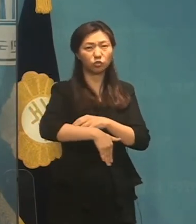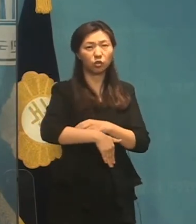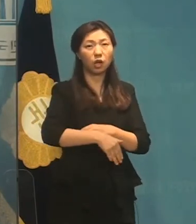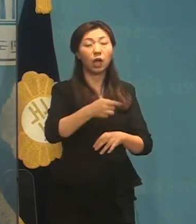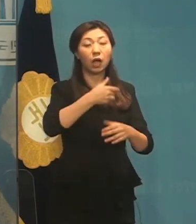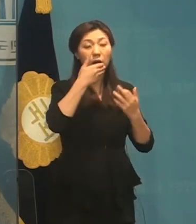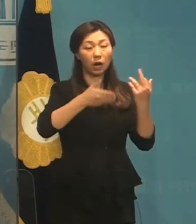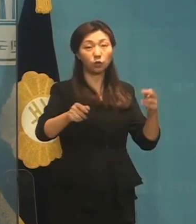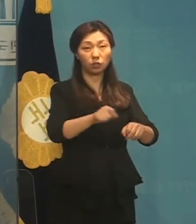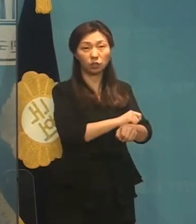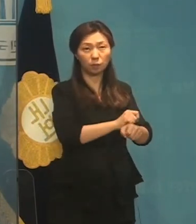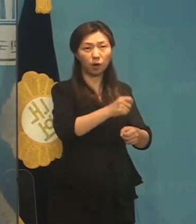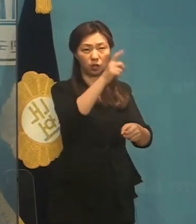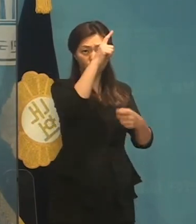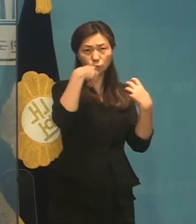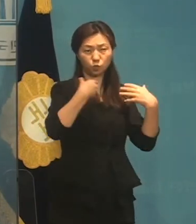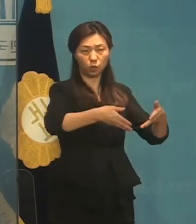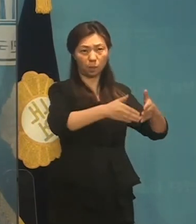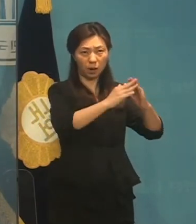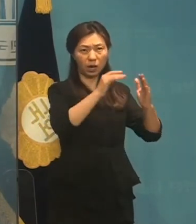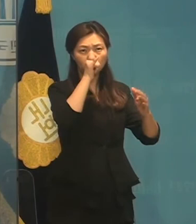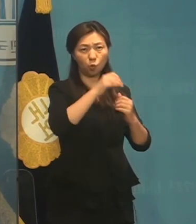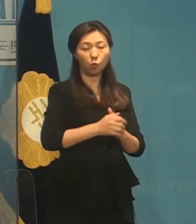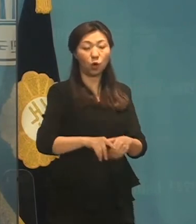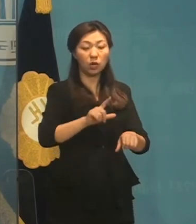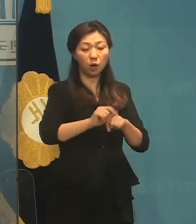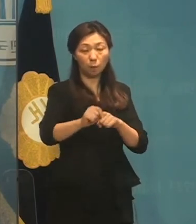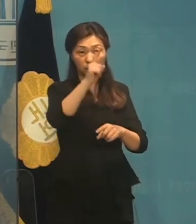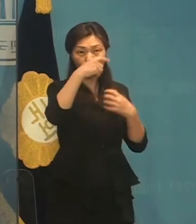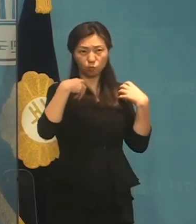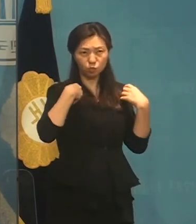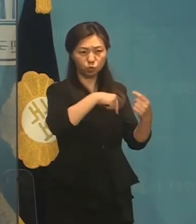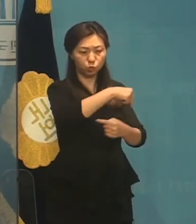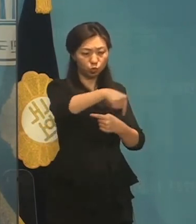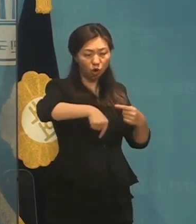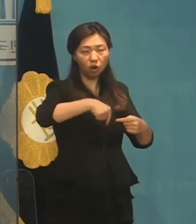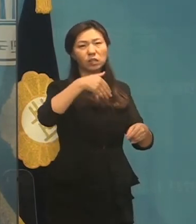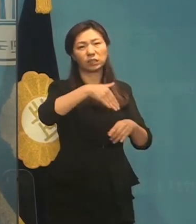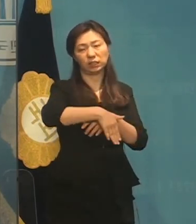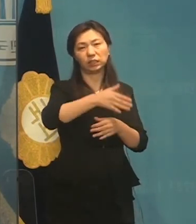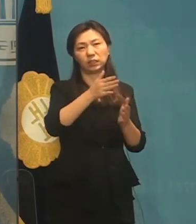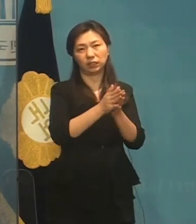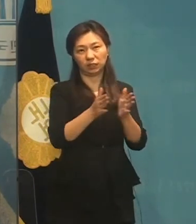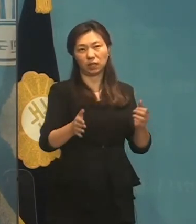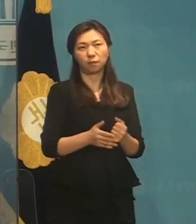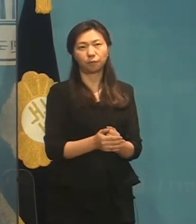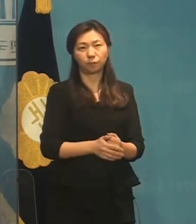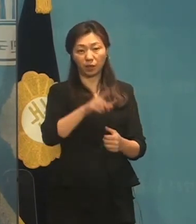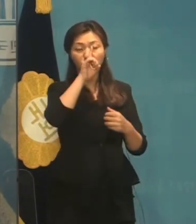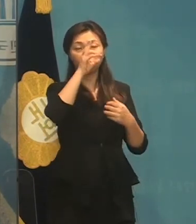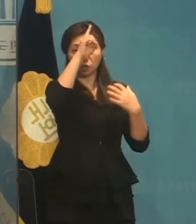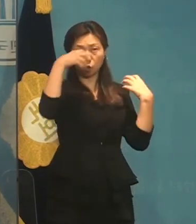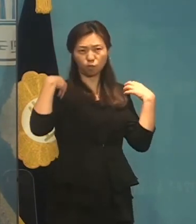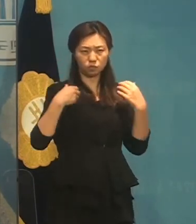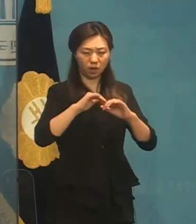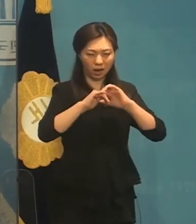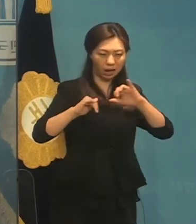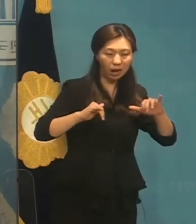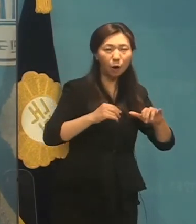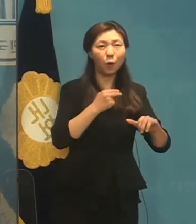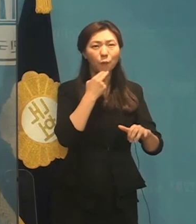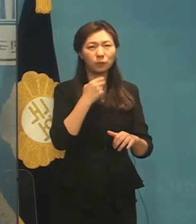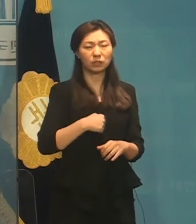설치하고 지방정부의 연방제 수준의 권한을 이양하겠습니다. 중앙정부의 과도한 간섭 없이 도민들이